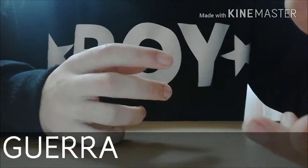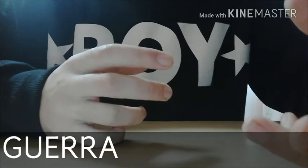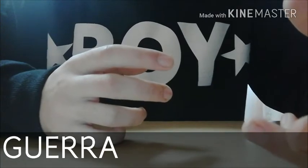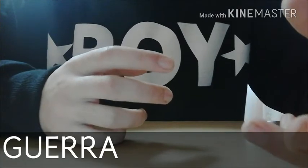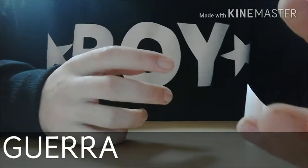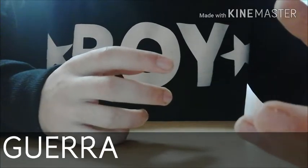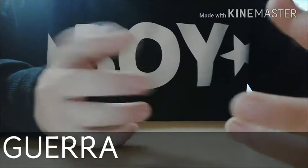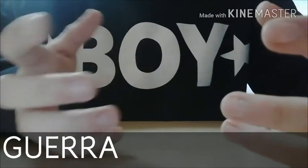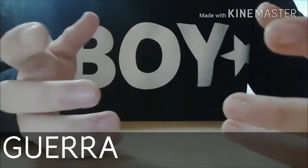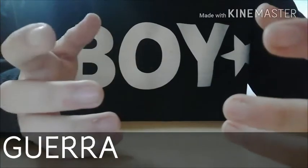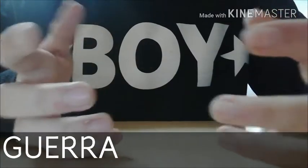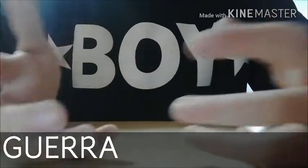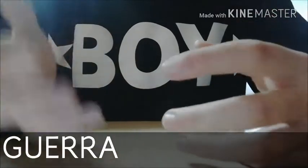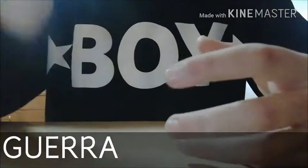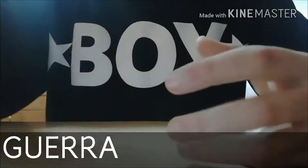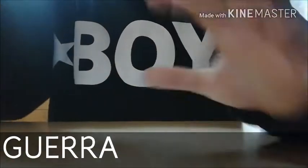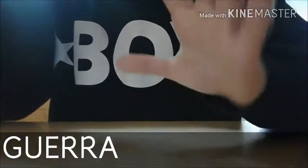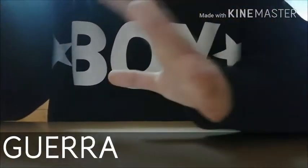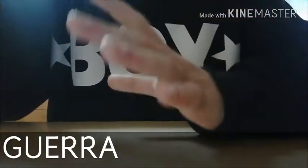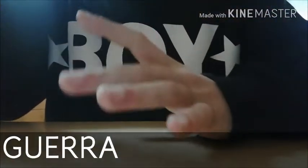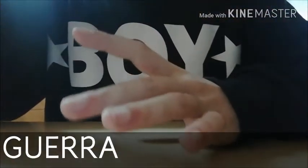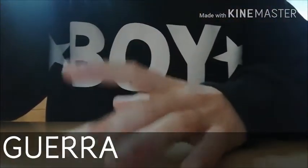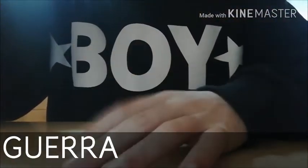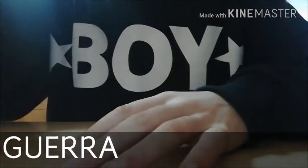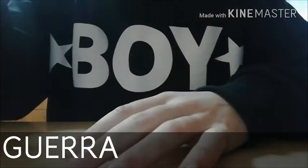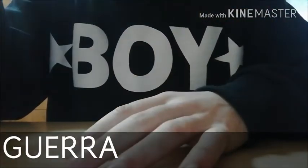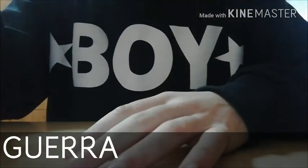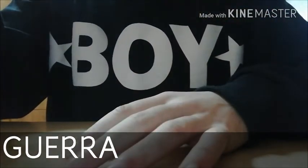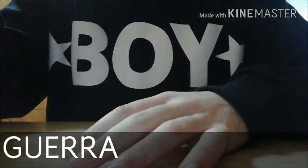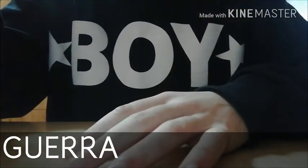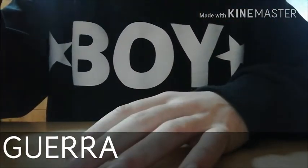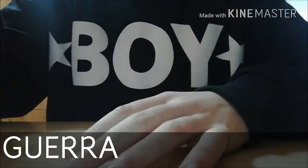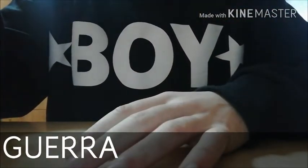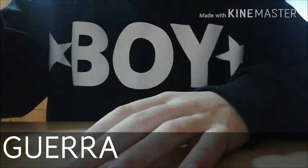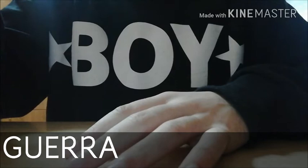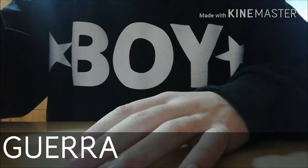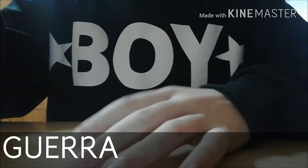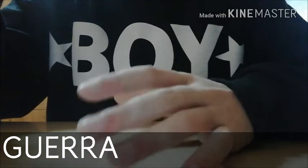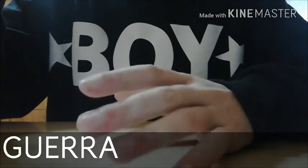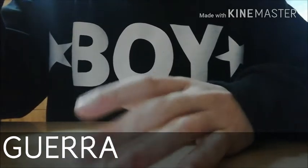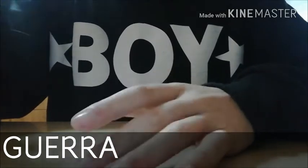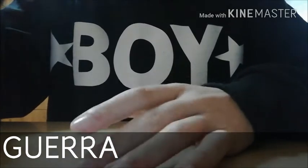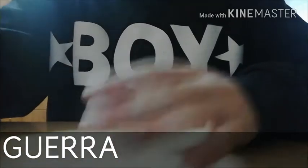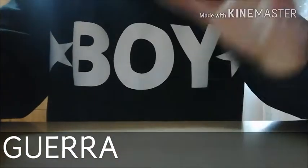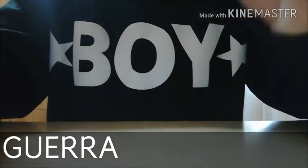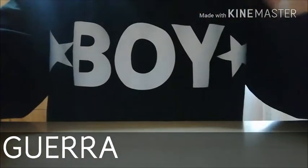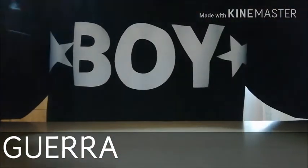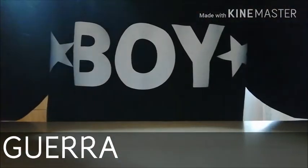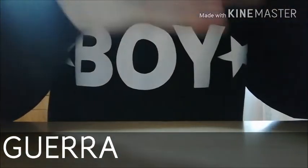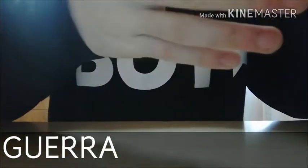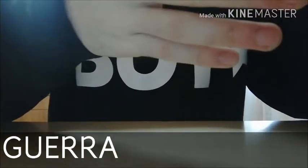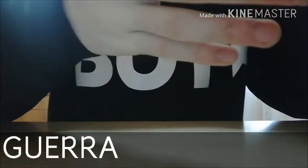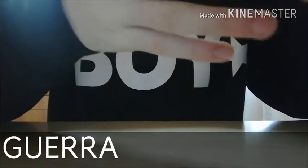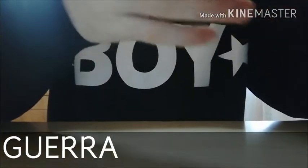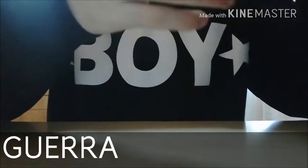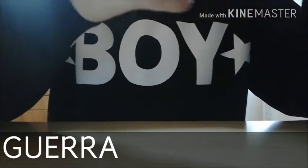influenza le battaglie in modo spi commento allora quando fratellino di battaglia e